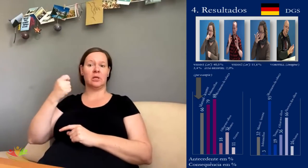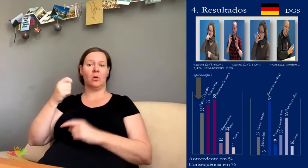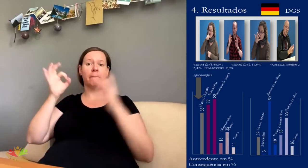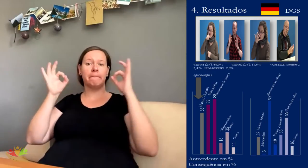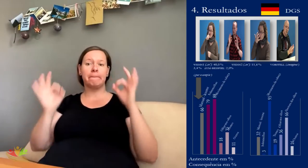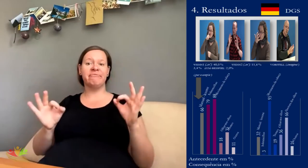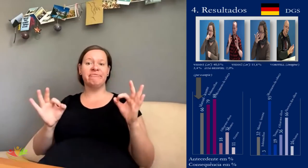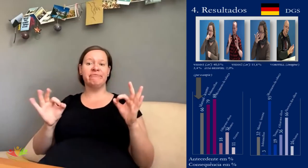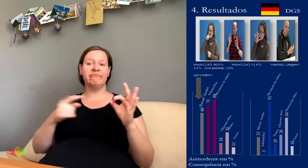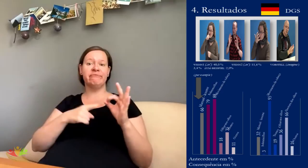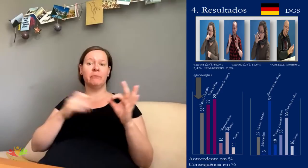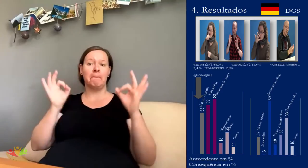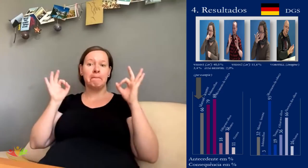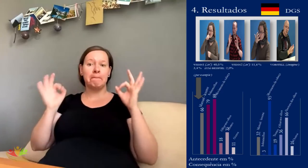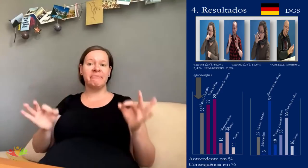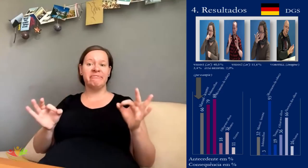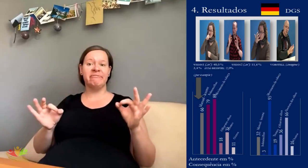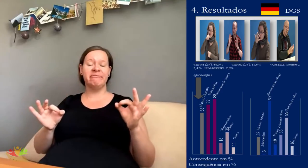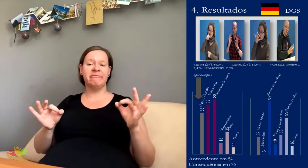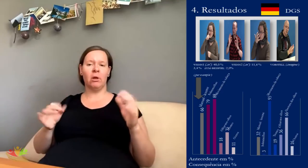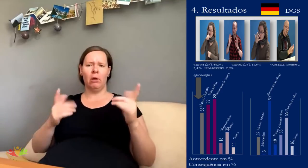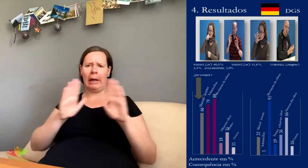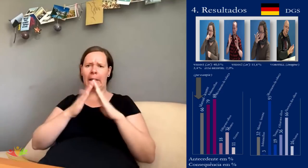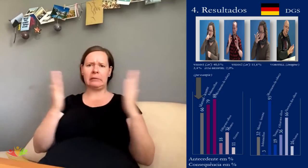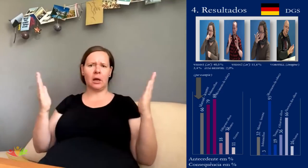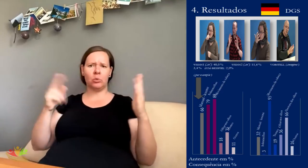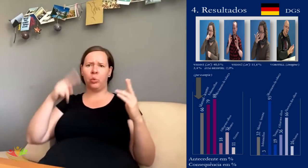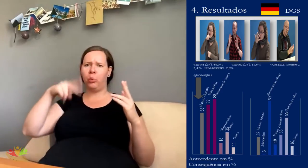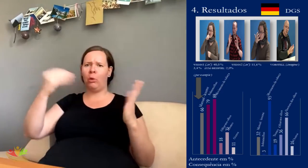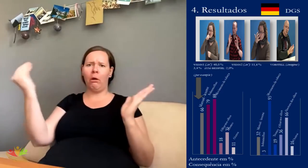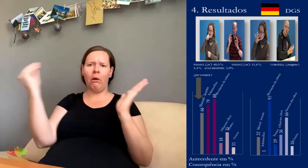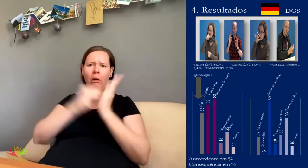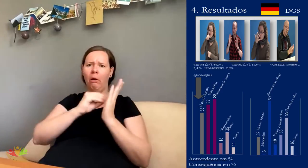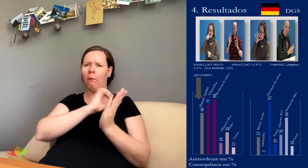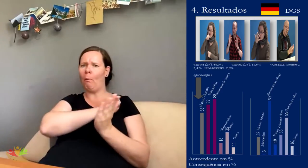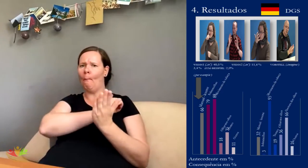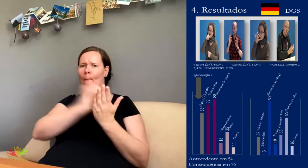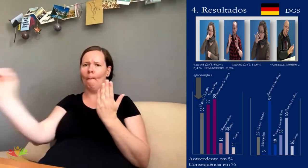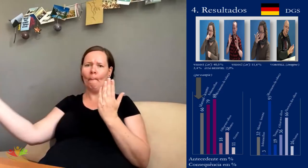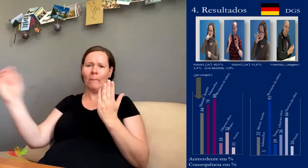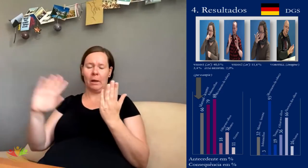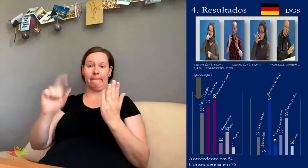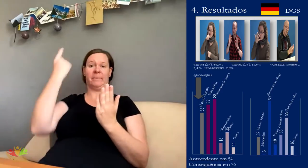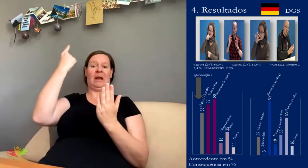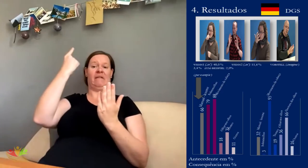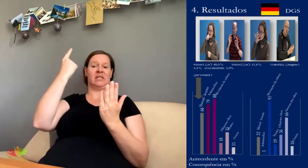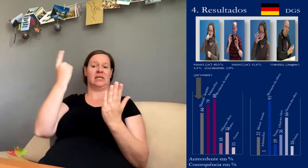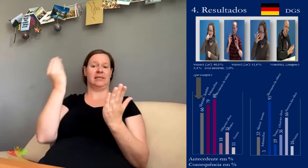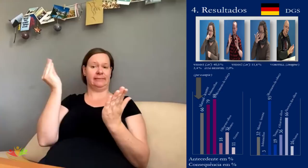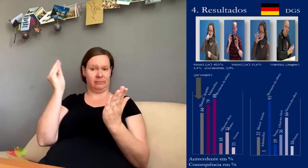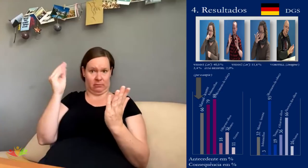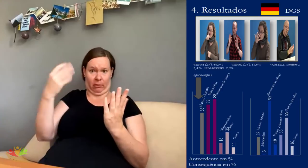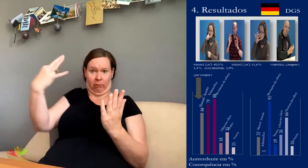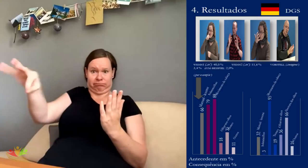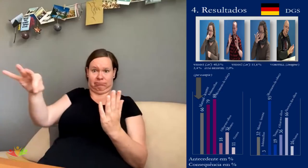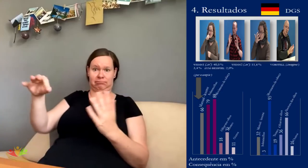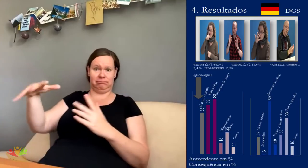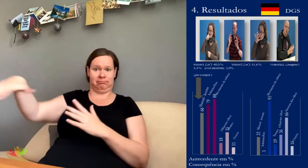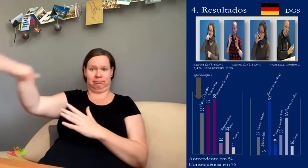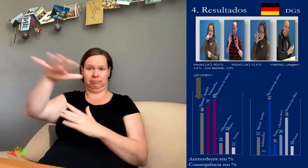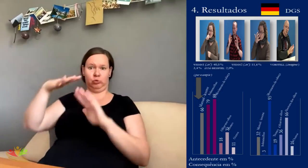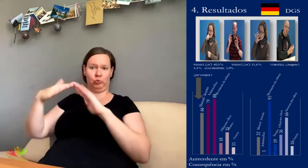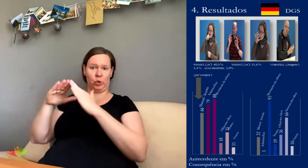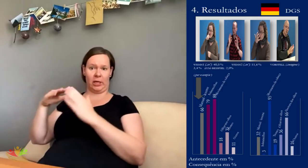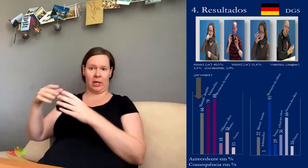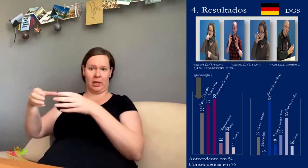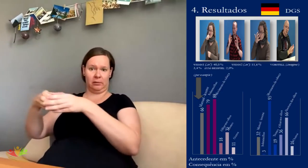se. Tem um outro também que aparece com 11%, que é esse sinal, que também é glosado como se. A gente nunca tinha